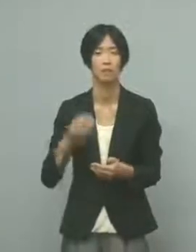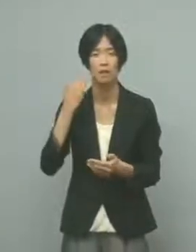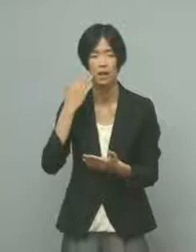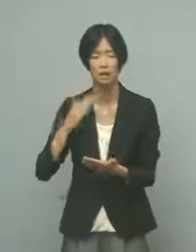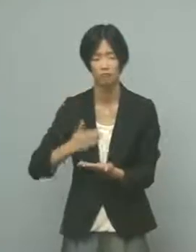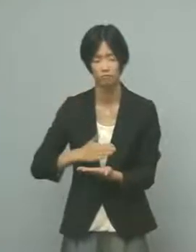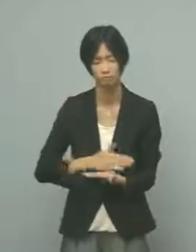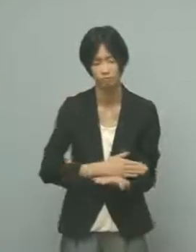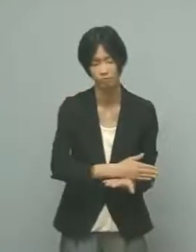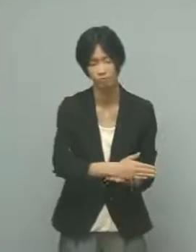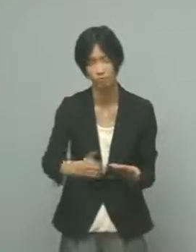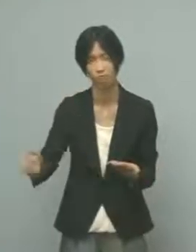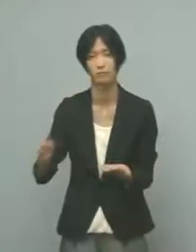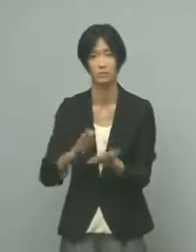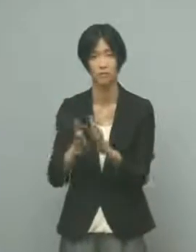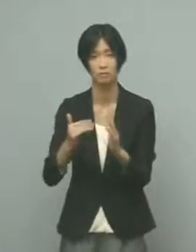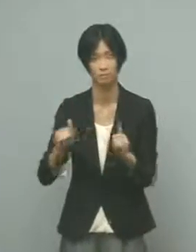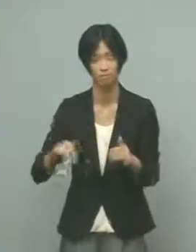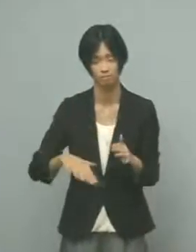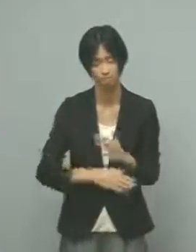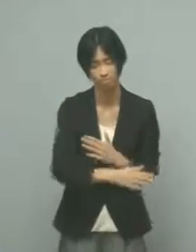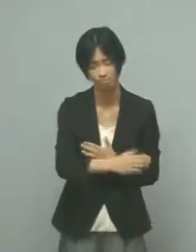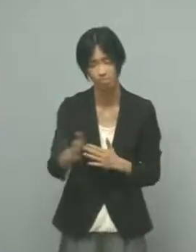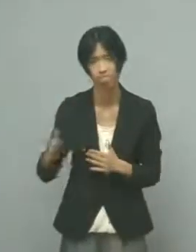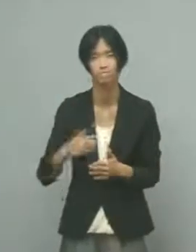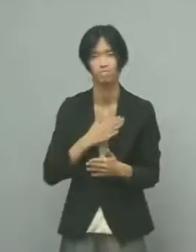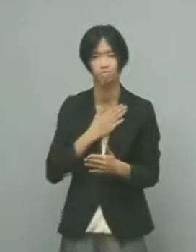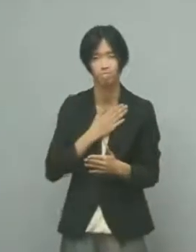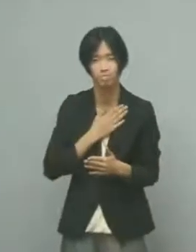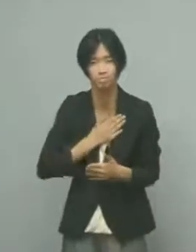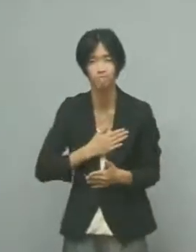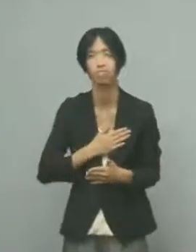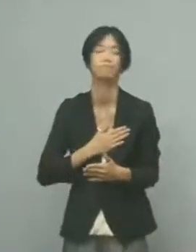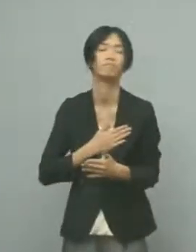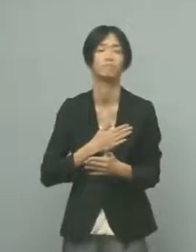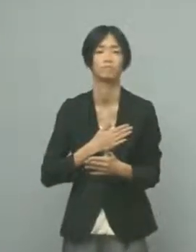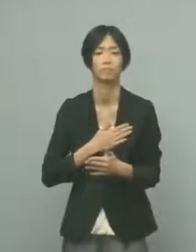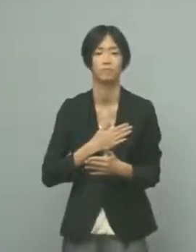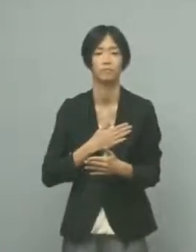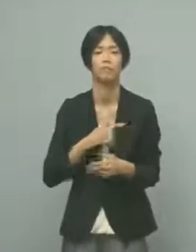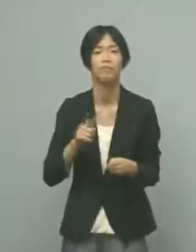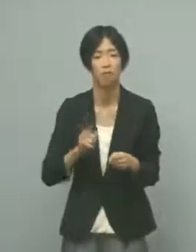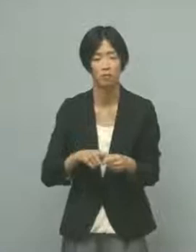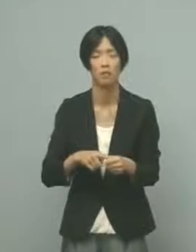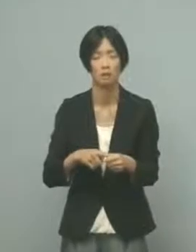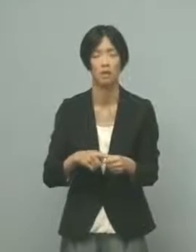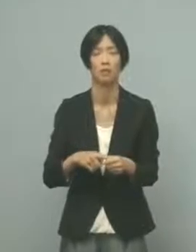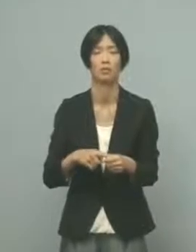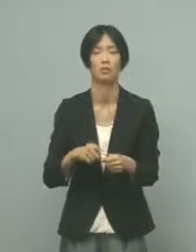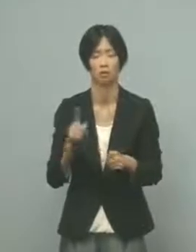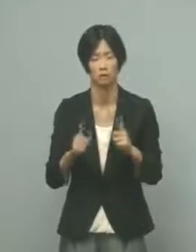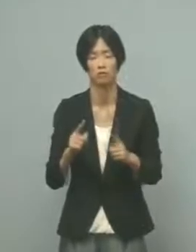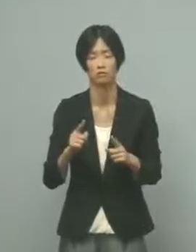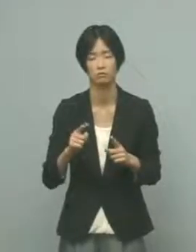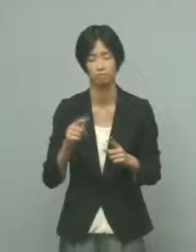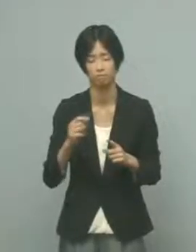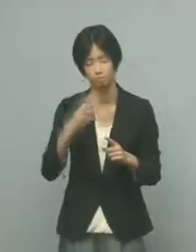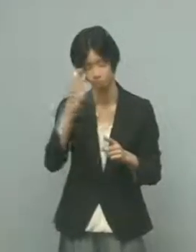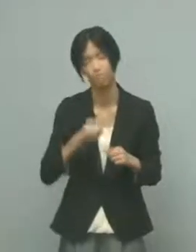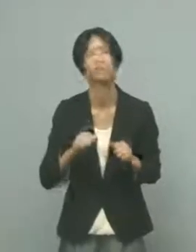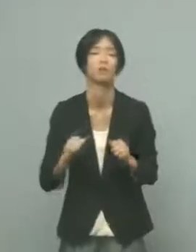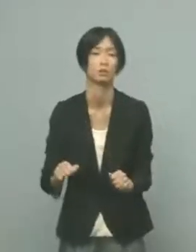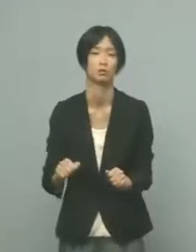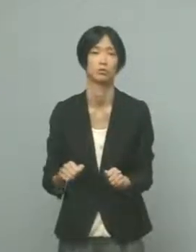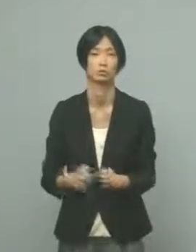皆さんに、ご理解いただけるようにできる限りのことをしていきたいと思います。ま